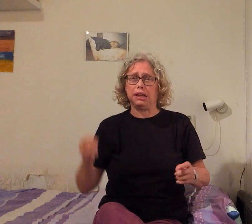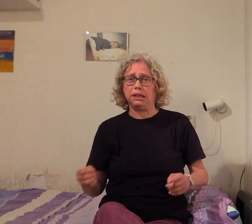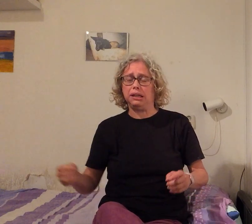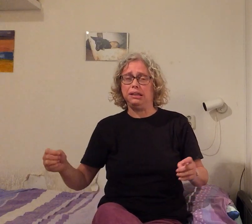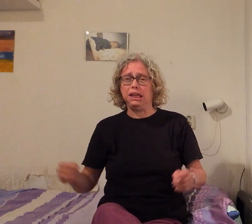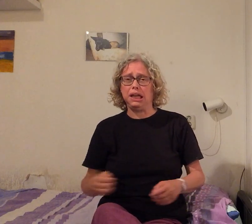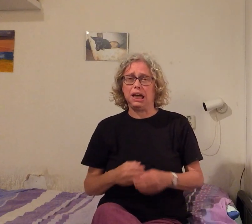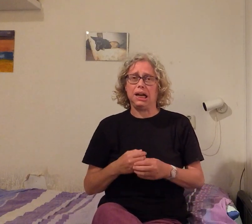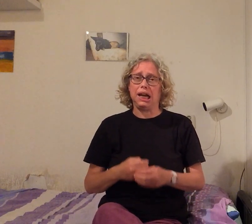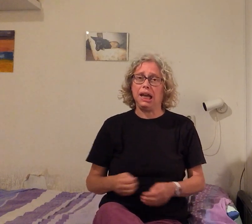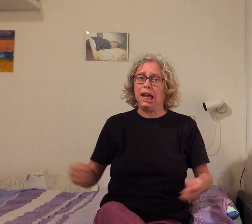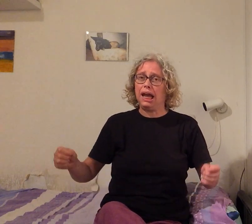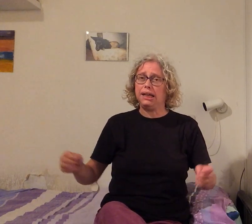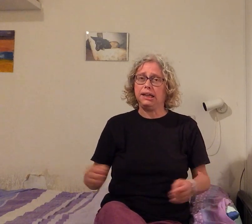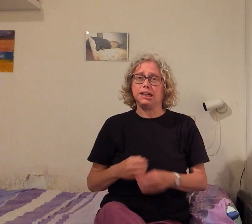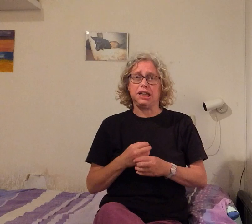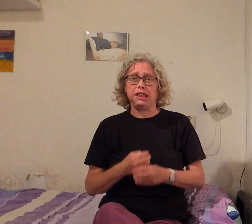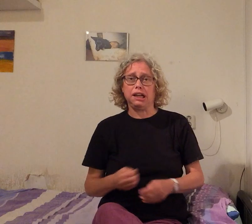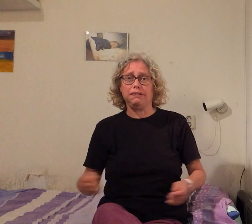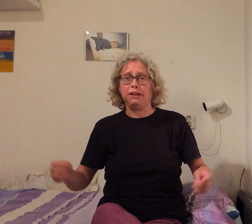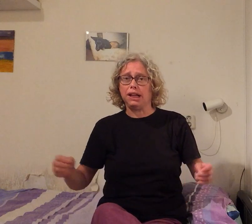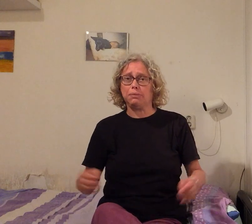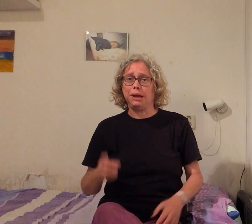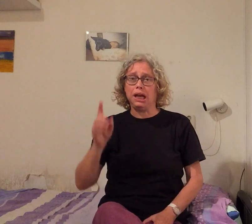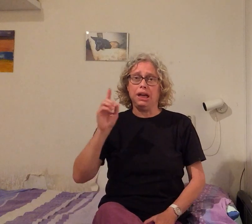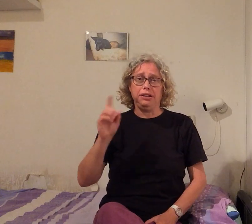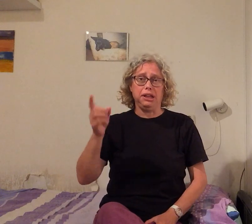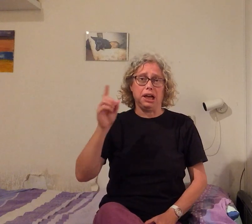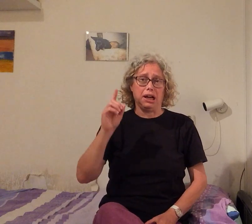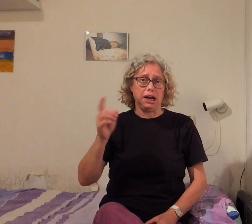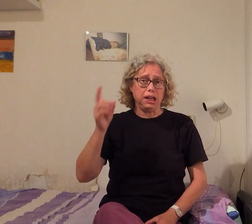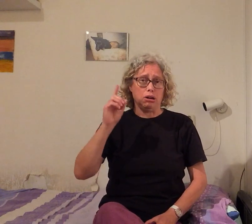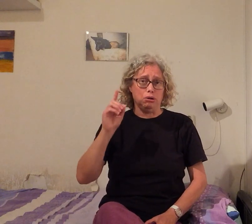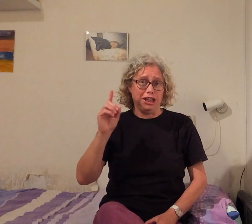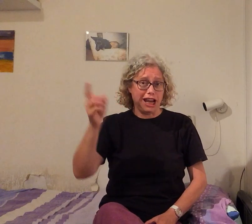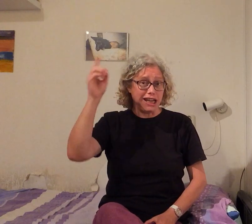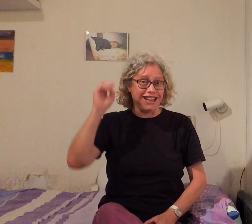aan de diarree, en daar zit ik wel erg mee. Diarree, oh jee.